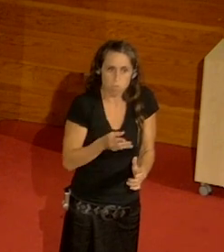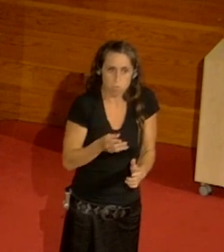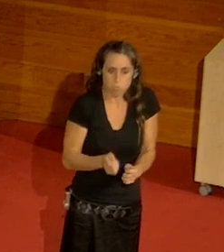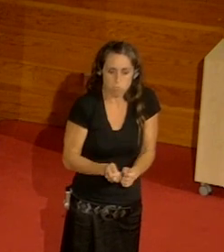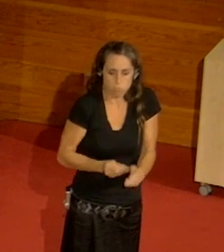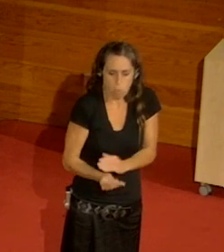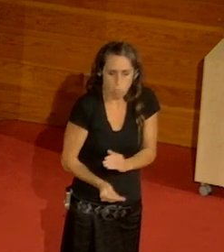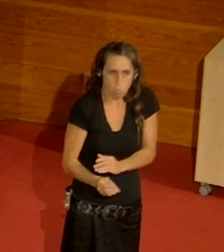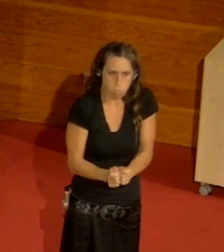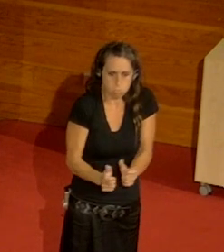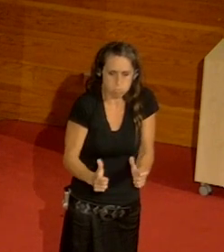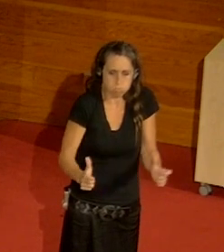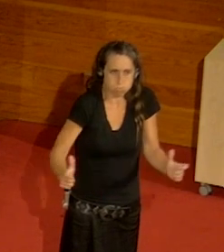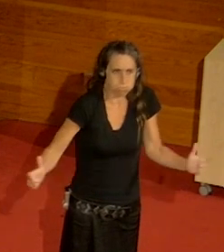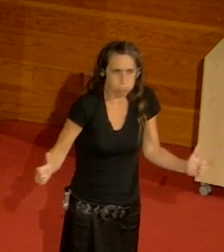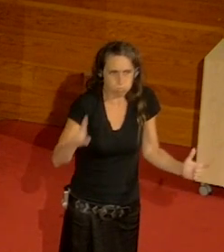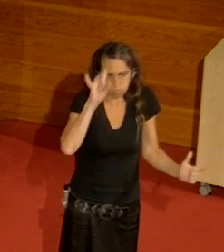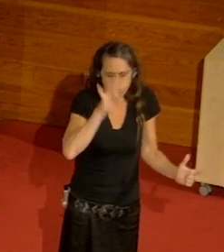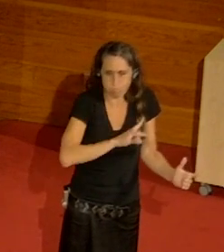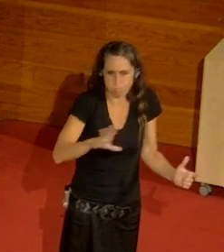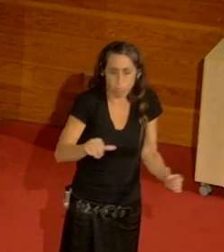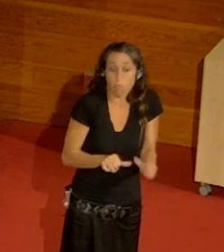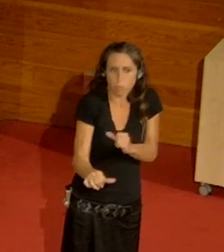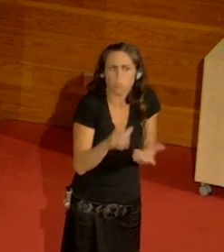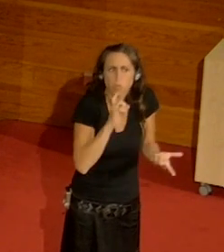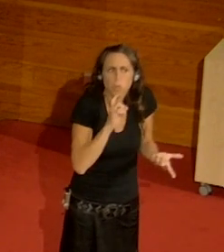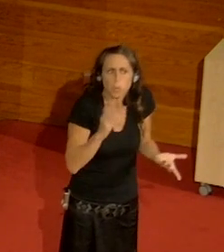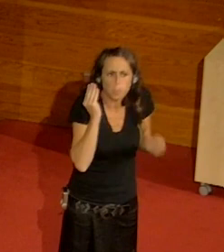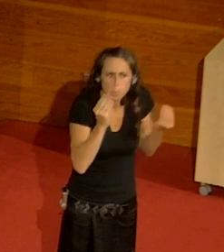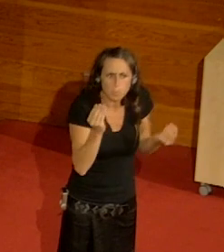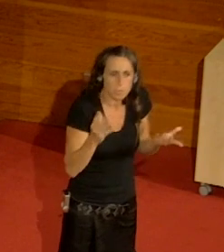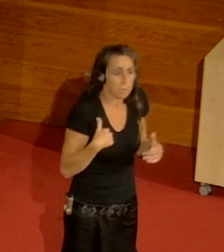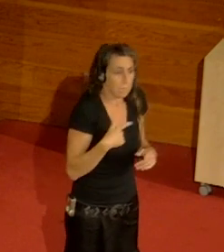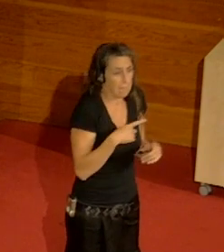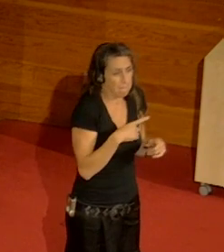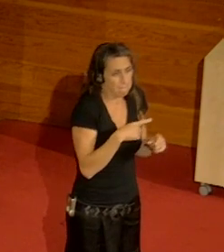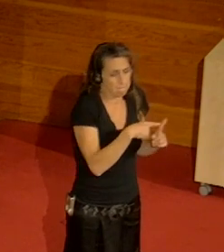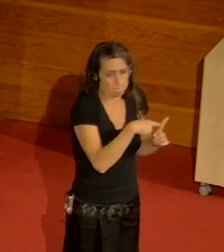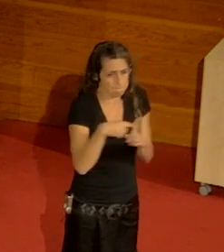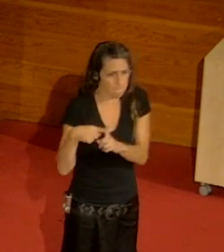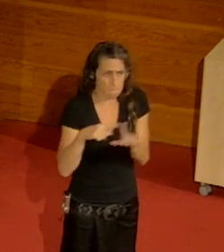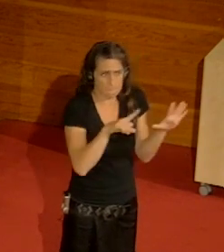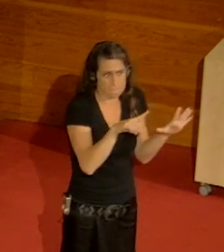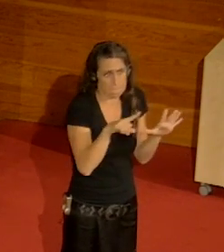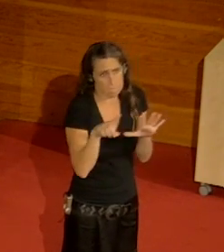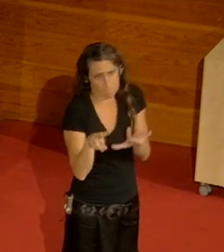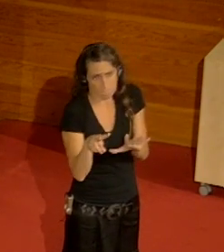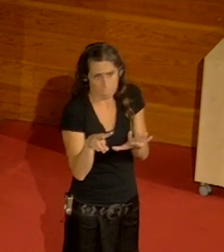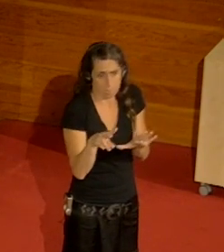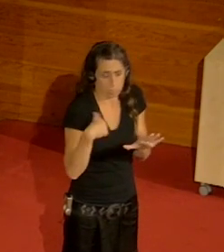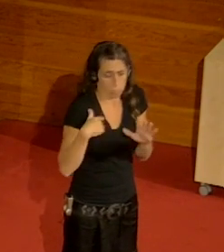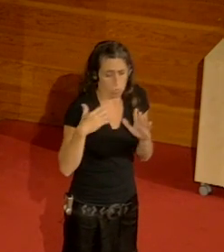gastronómica si fueran un país la media Son creo que sí seis o siete Pero bueno yo contaba 11